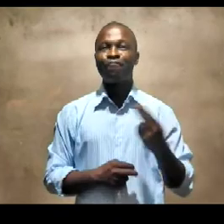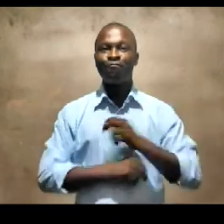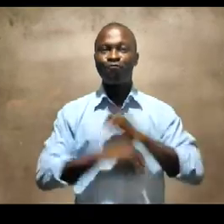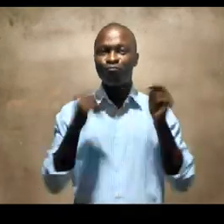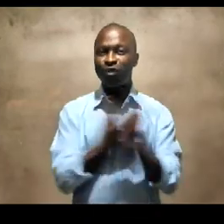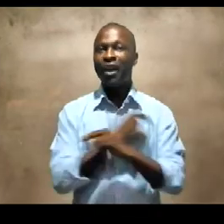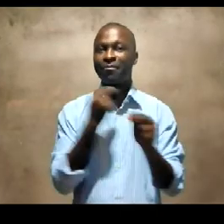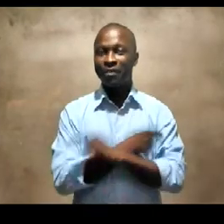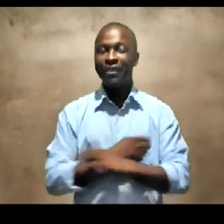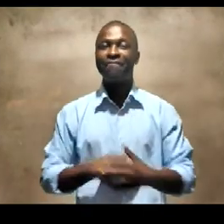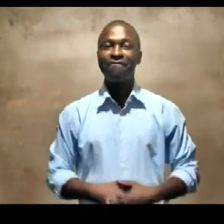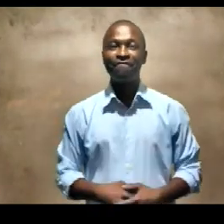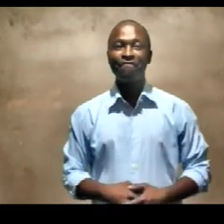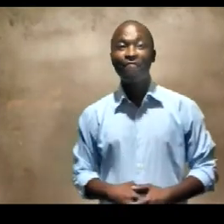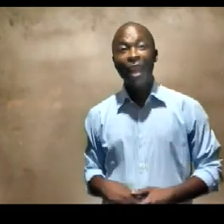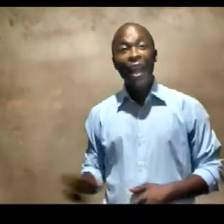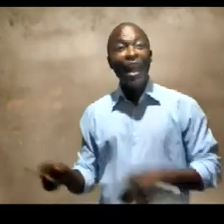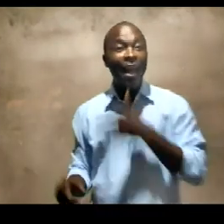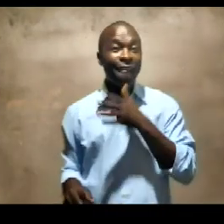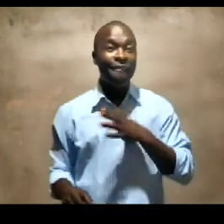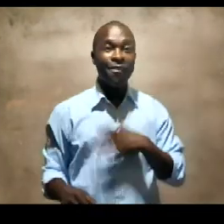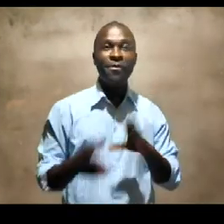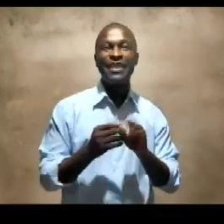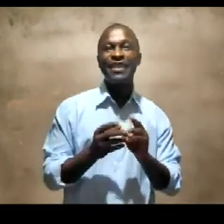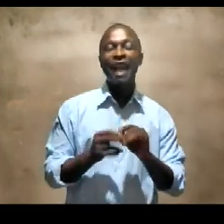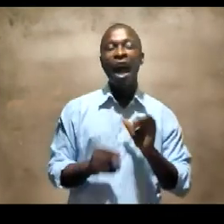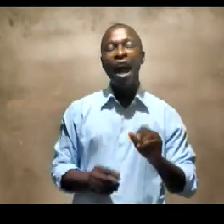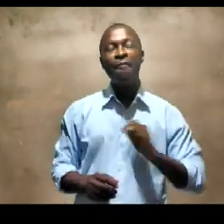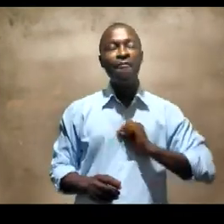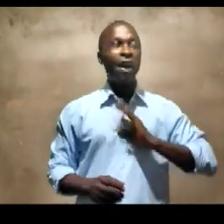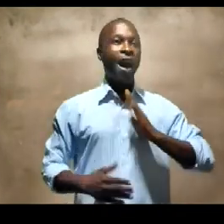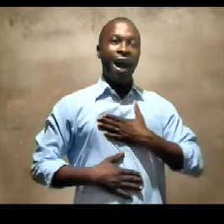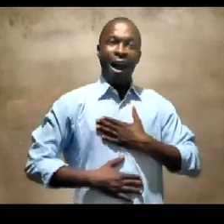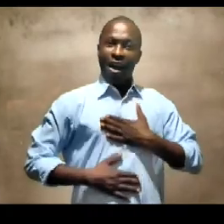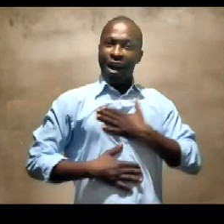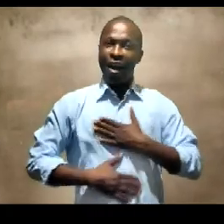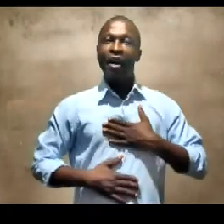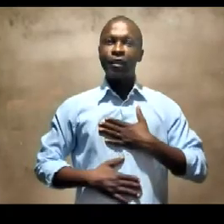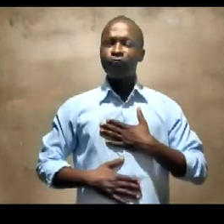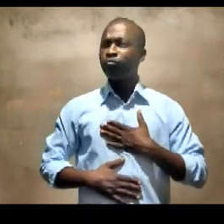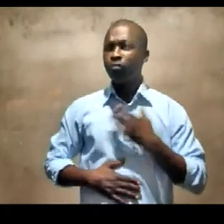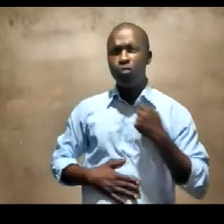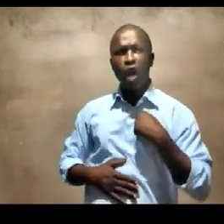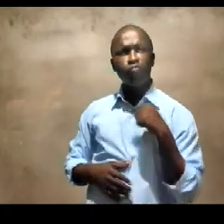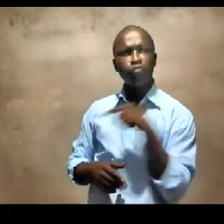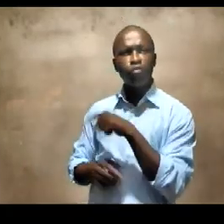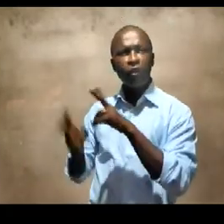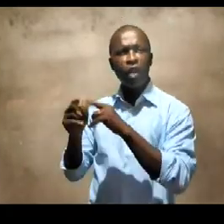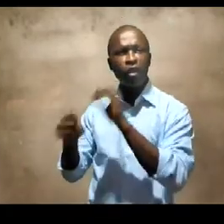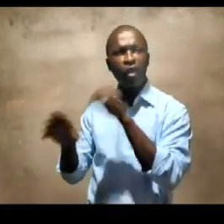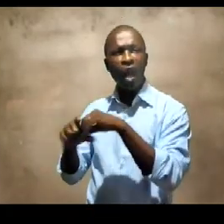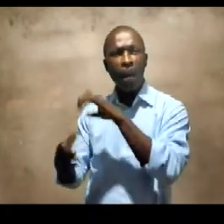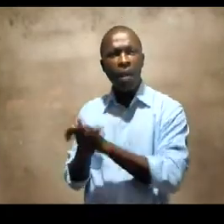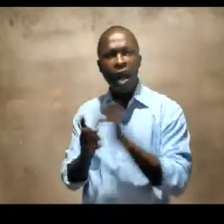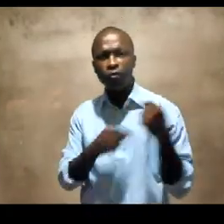encore? Ce n'est que le développement. Nous sommes tellement fiers de cette route puisque j'ai déjà fait 16 ans de mariage dans ce village.